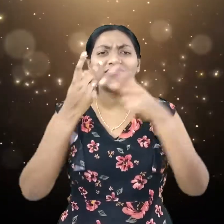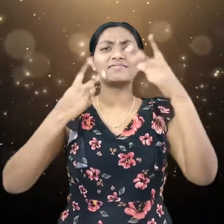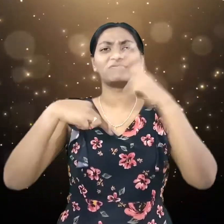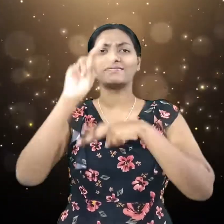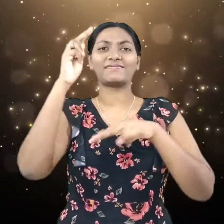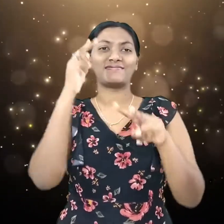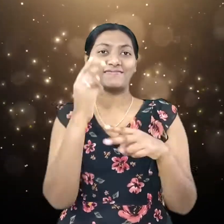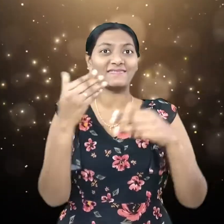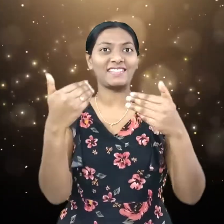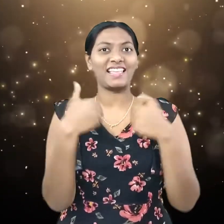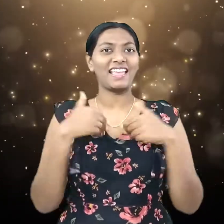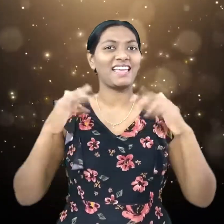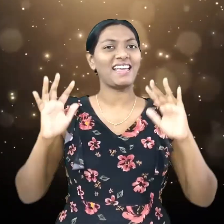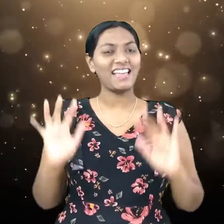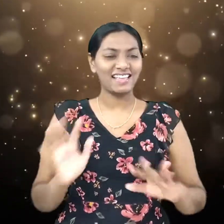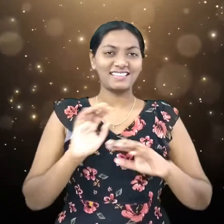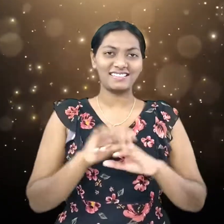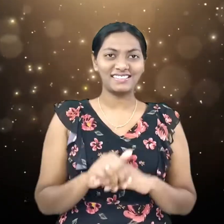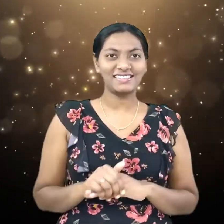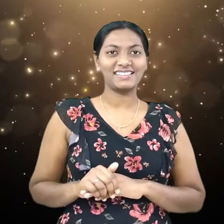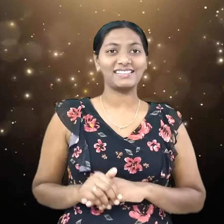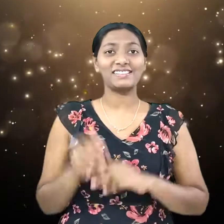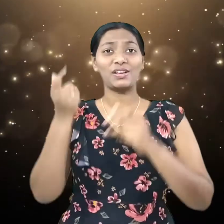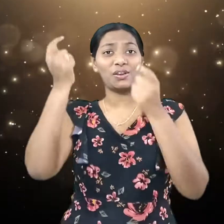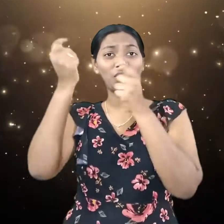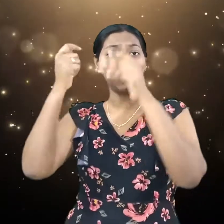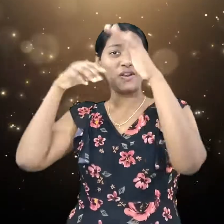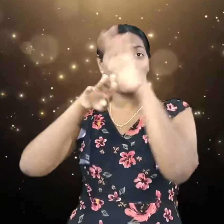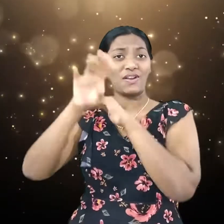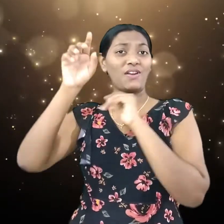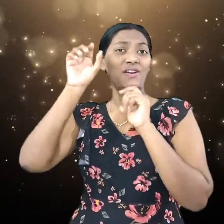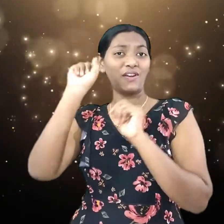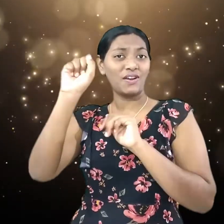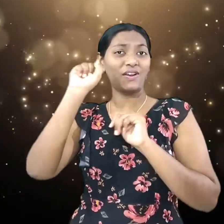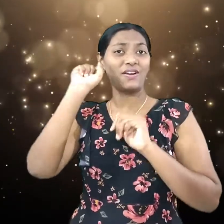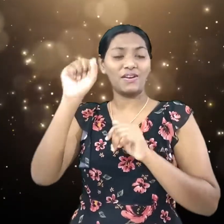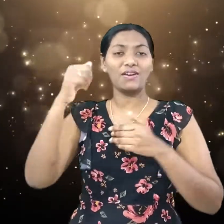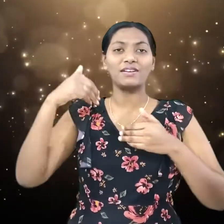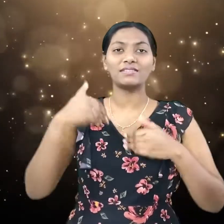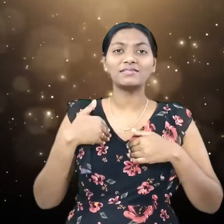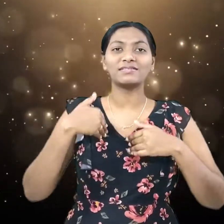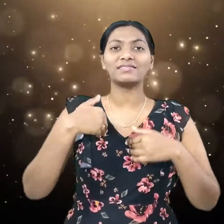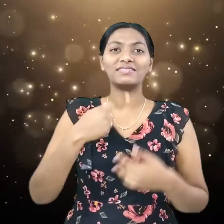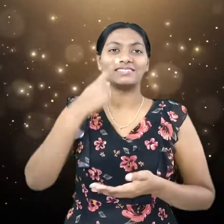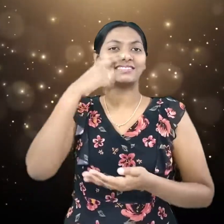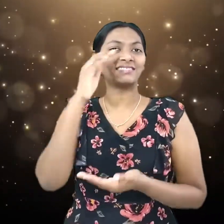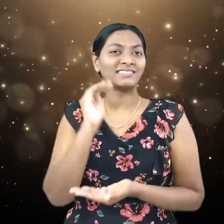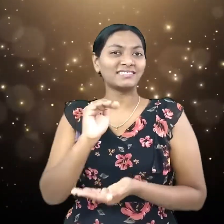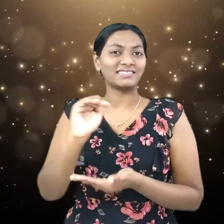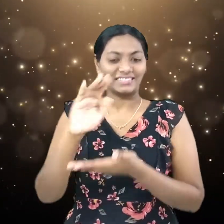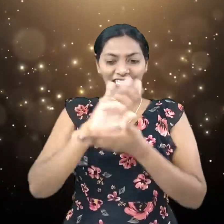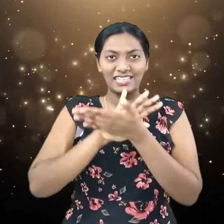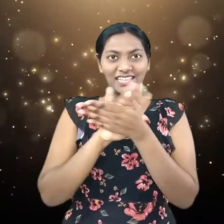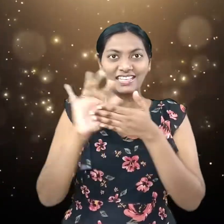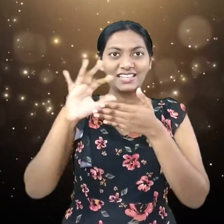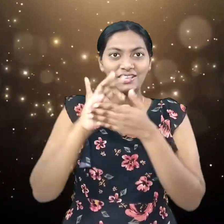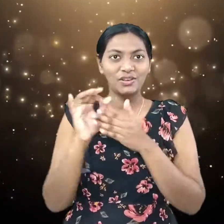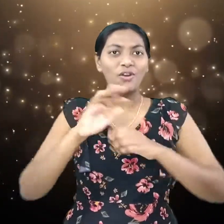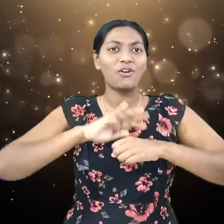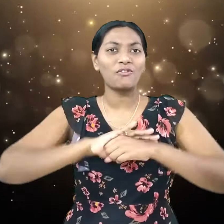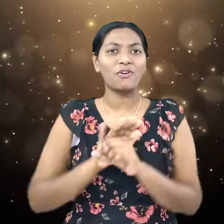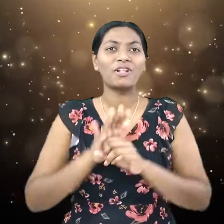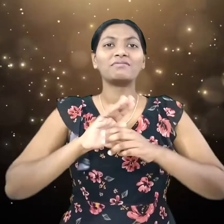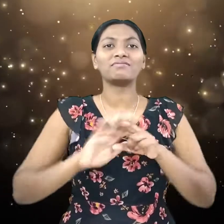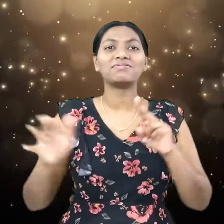जयवंत से बढ़कर उसके राज का वारिस, आत्मा